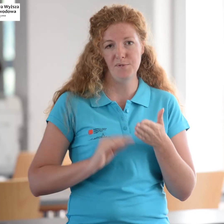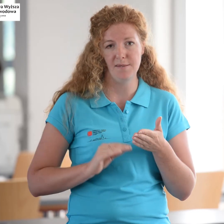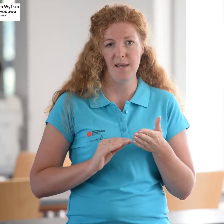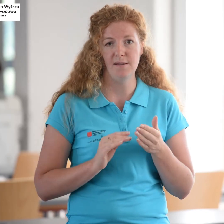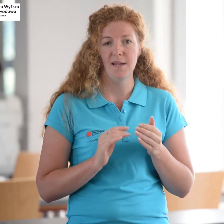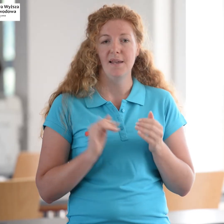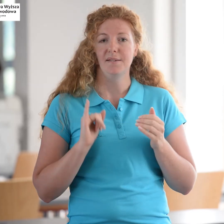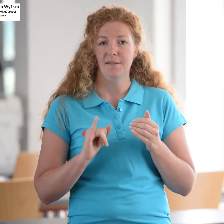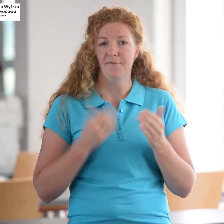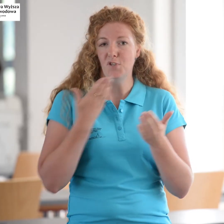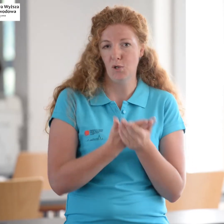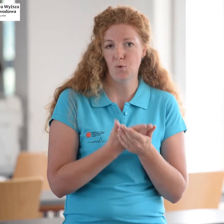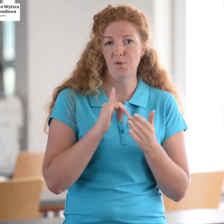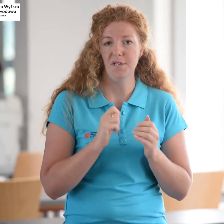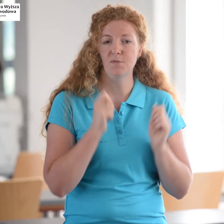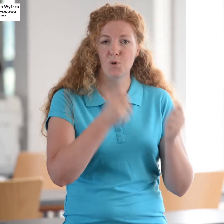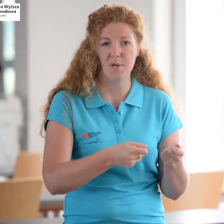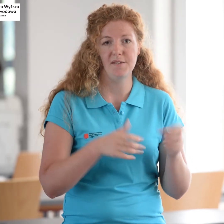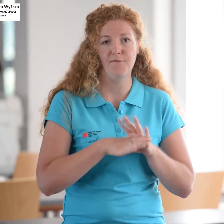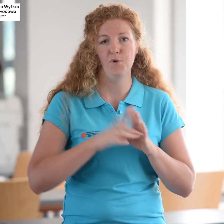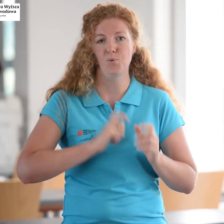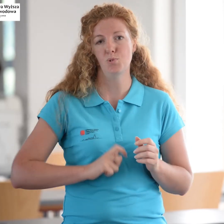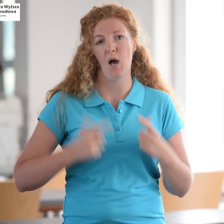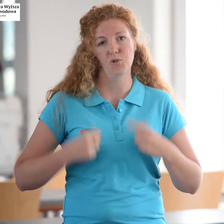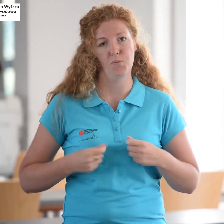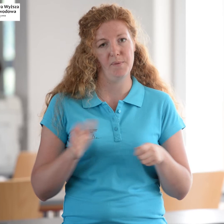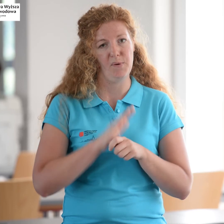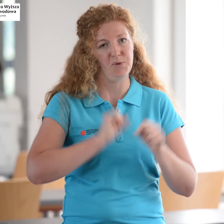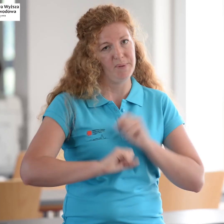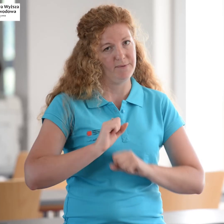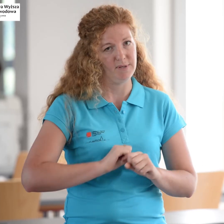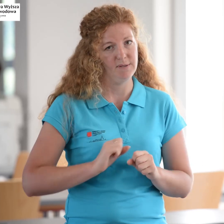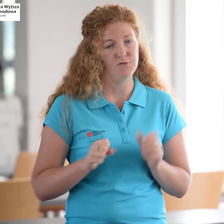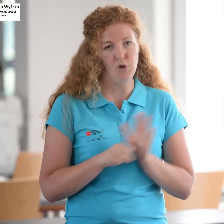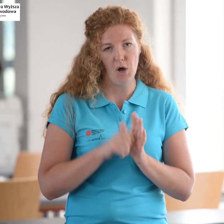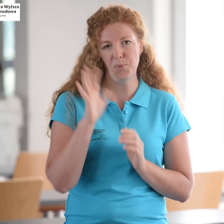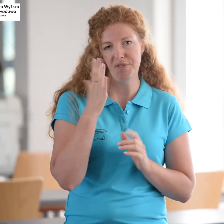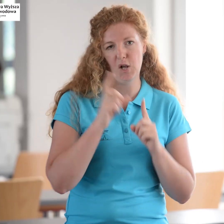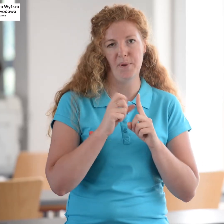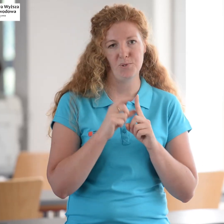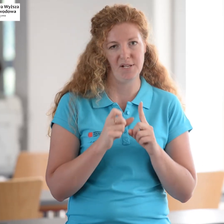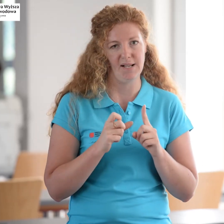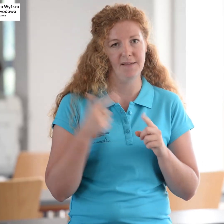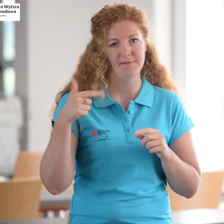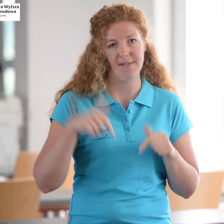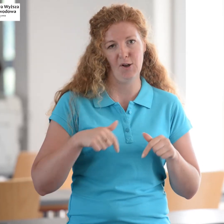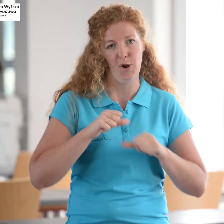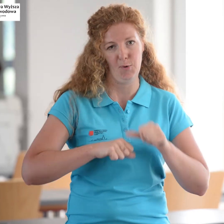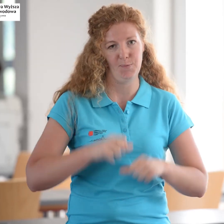wypełnienie wniosku i złożenie w biurze osób niepełnosprawnych do 5 października tego roku.